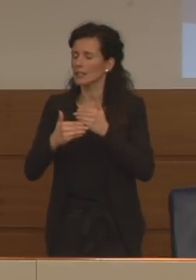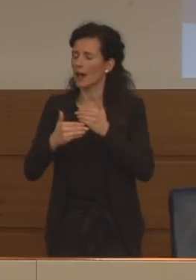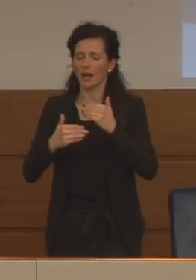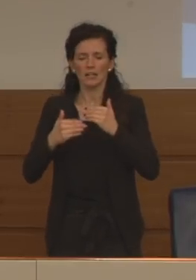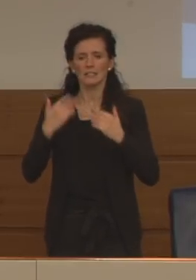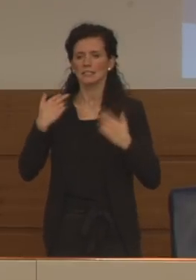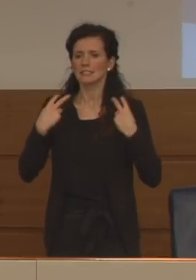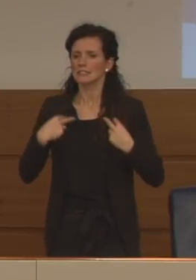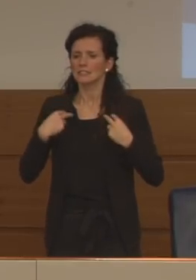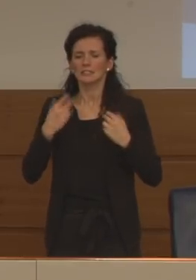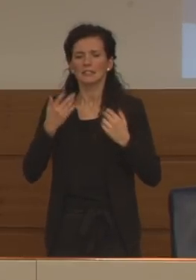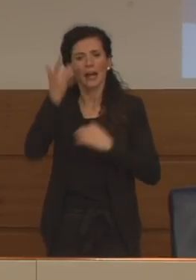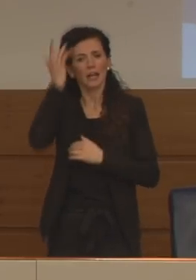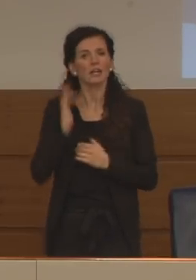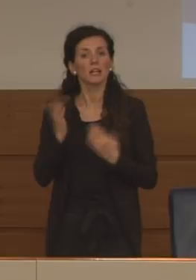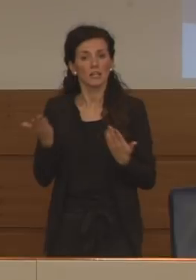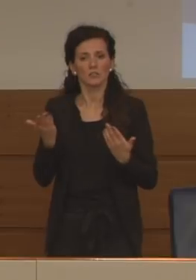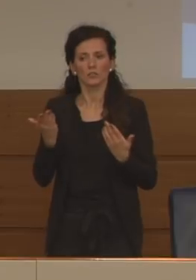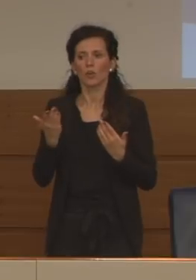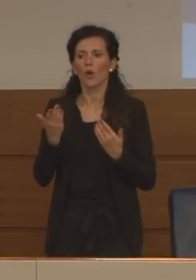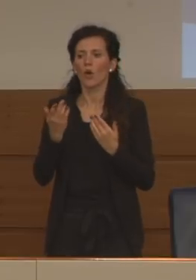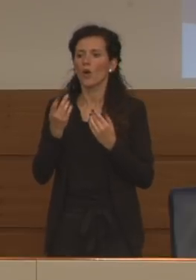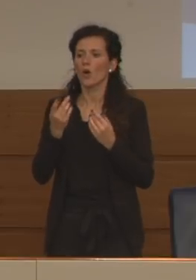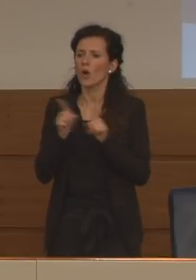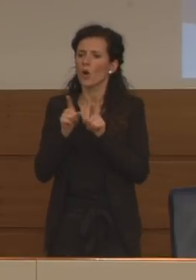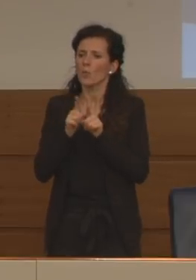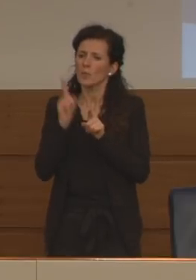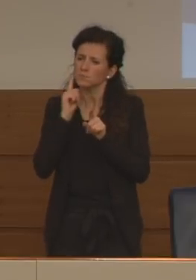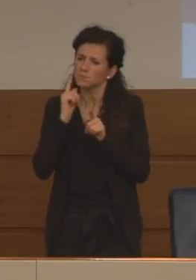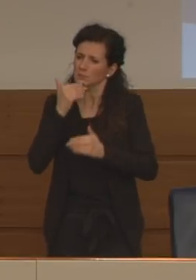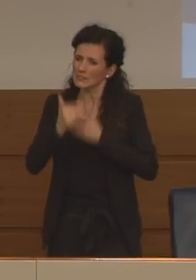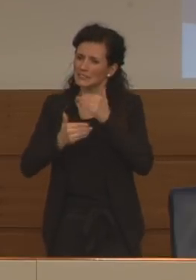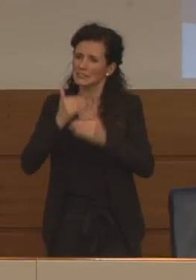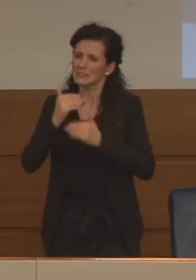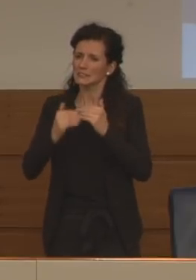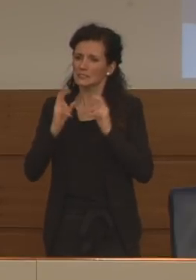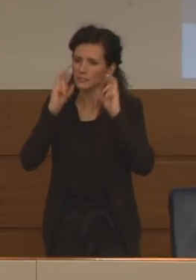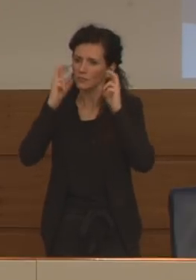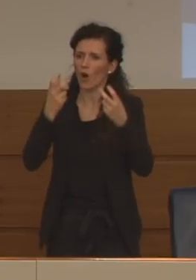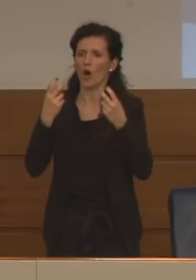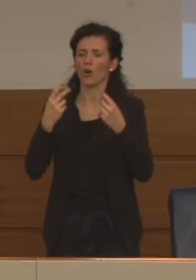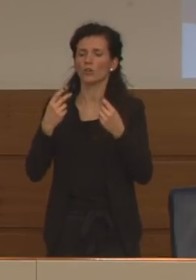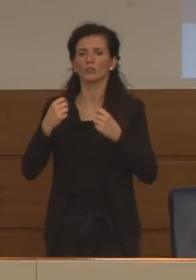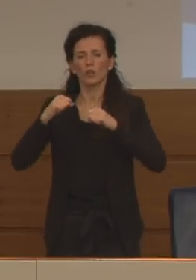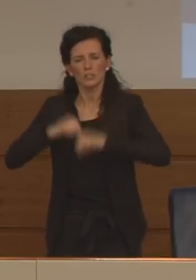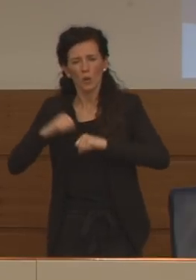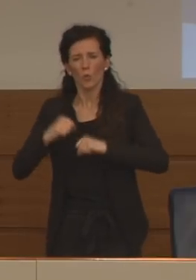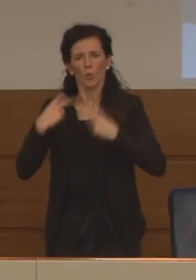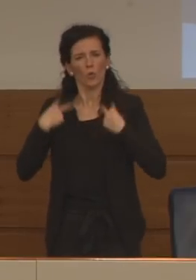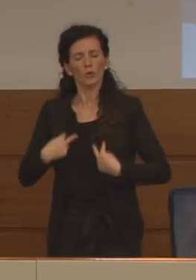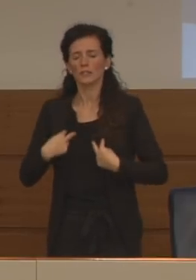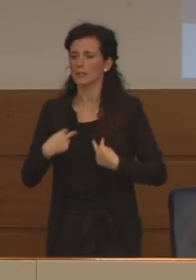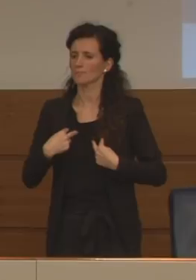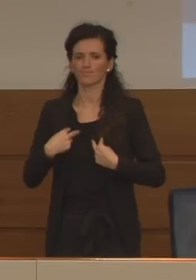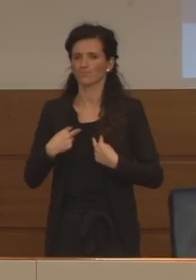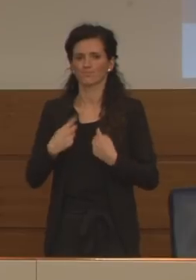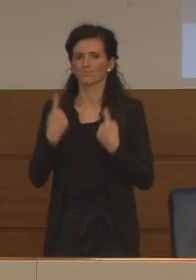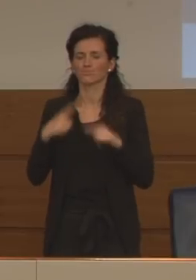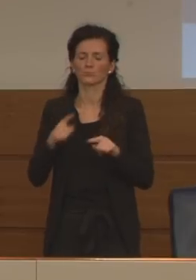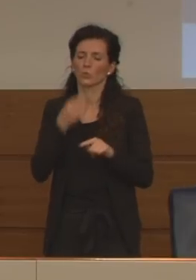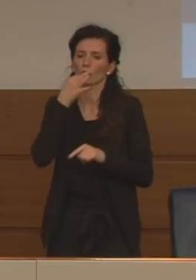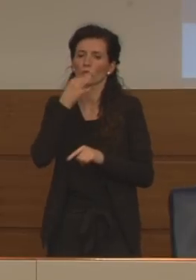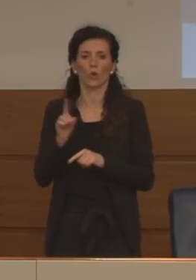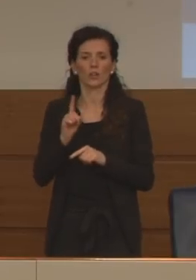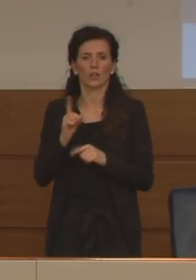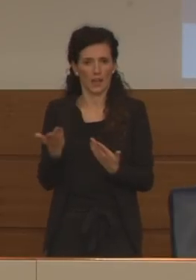sbilanciarlo ha favorevolmente non riuscendo più a compensare quindi quello per cui abbiamo evidenza delle cartelle cliniche